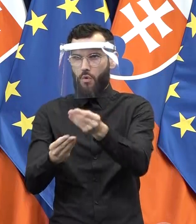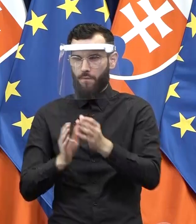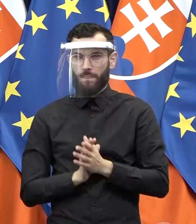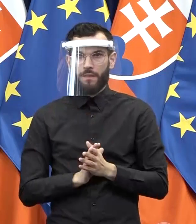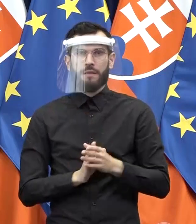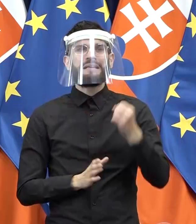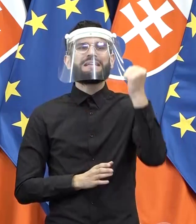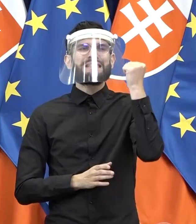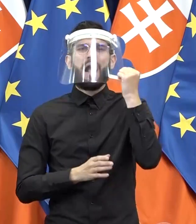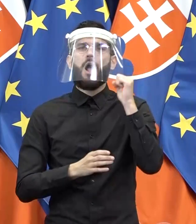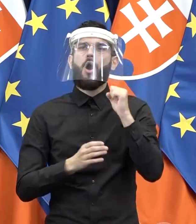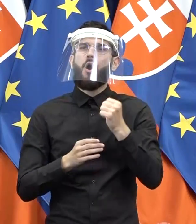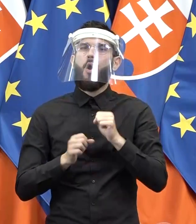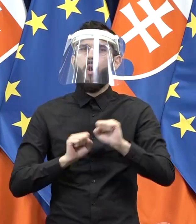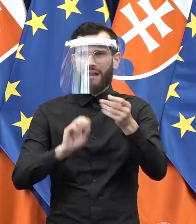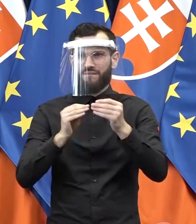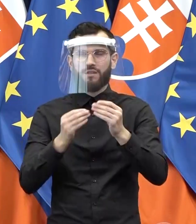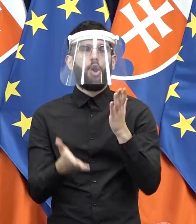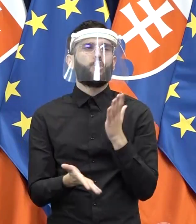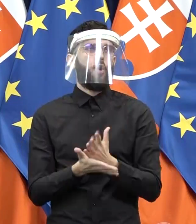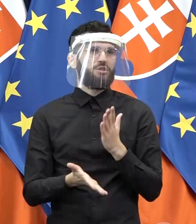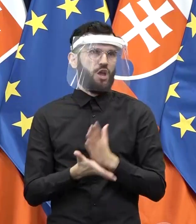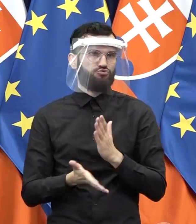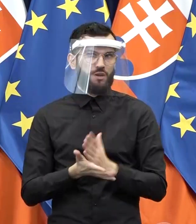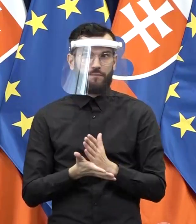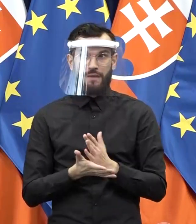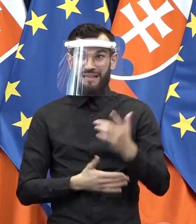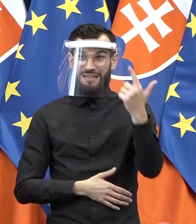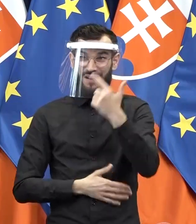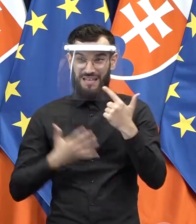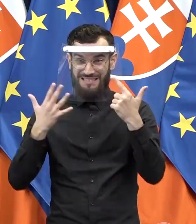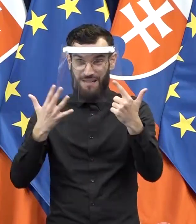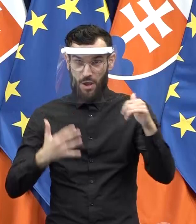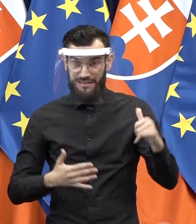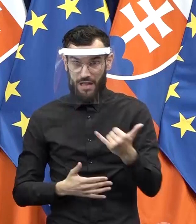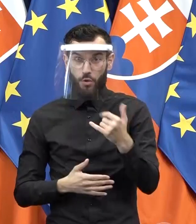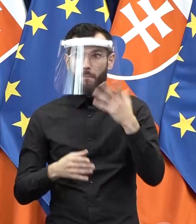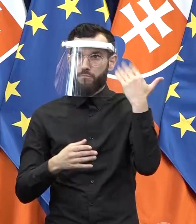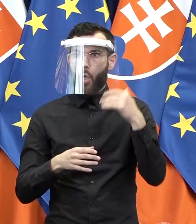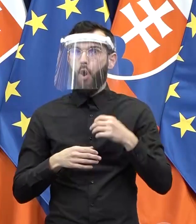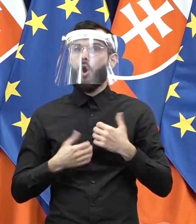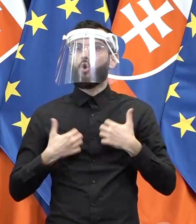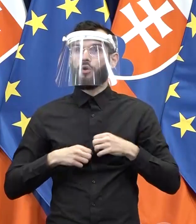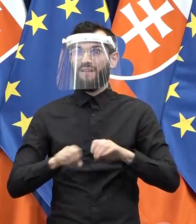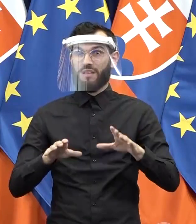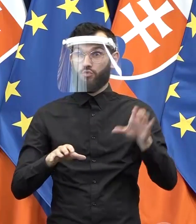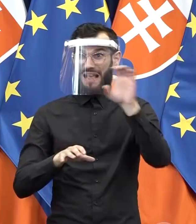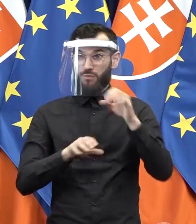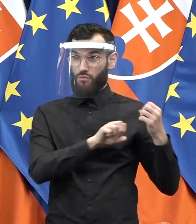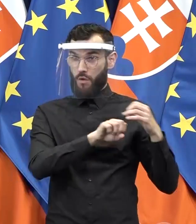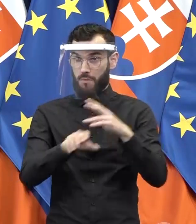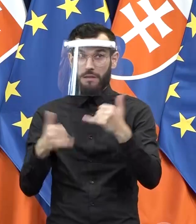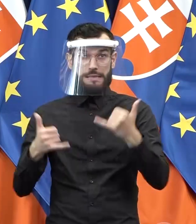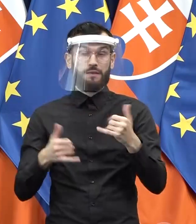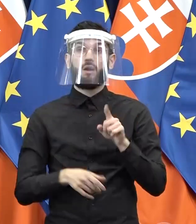Tie základné ochranné pomôcky, poviem, že konečne, alebo 27. januára koronavírus prišiel do Európy a dnes je ten